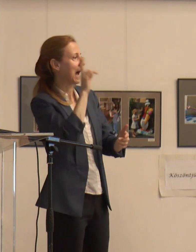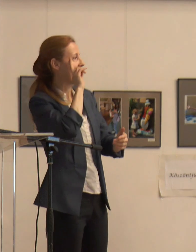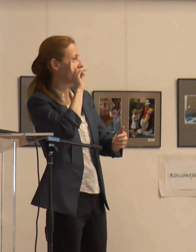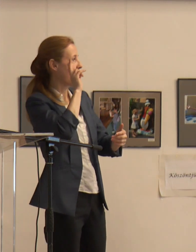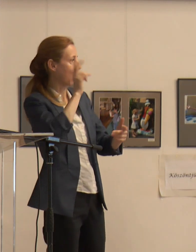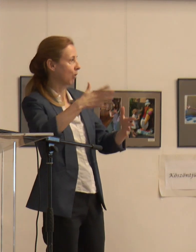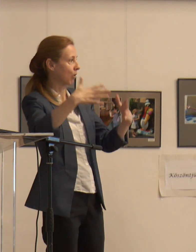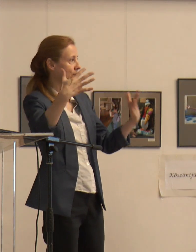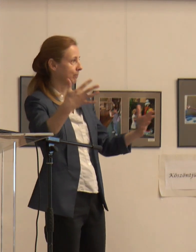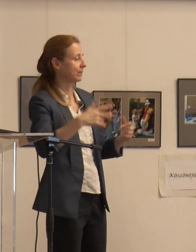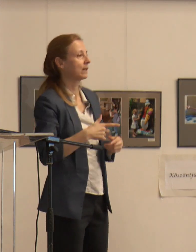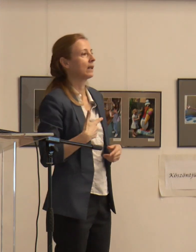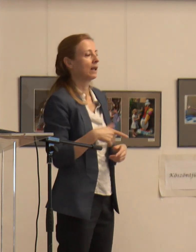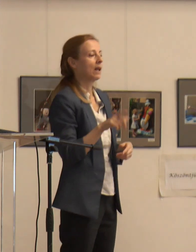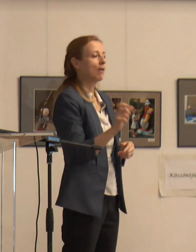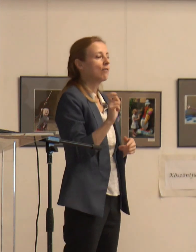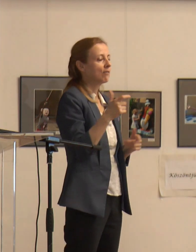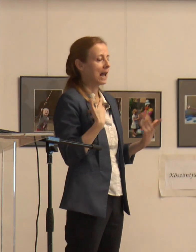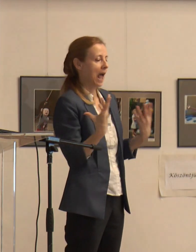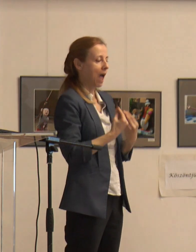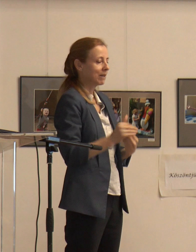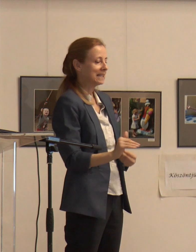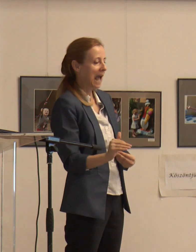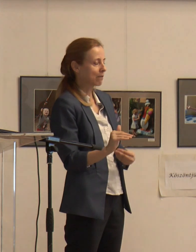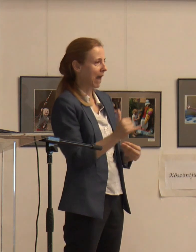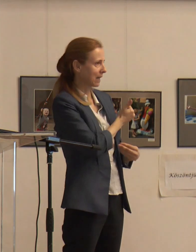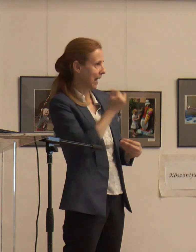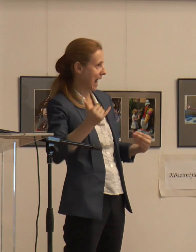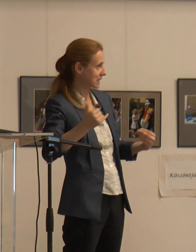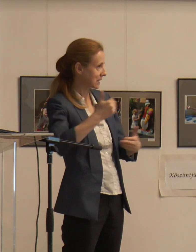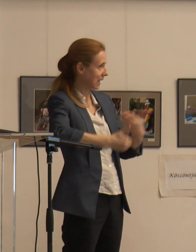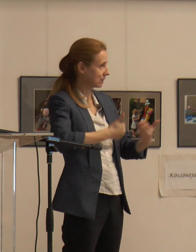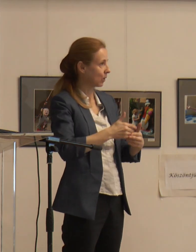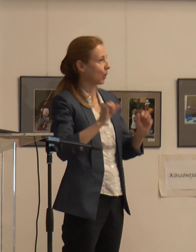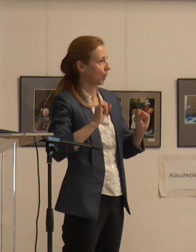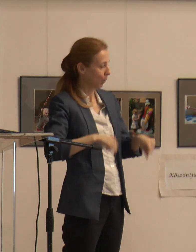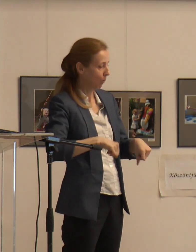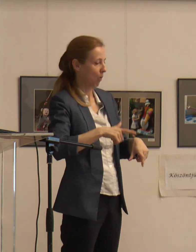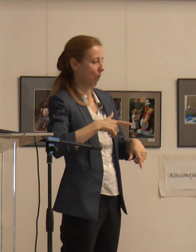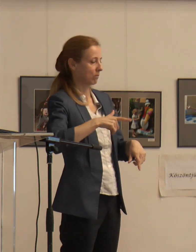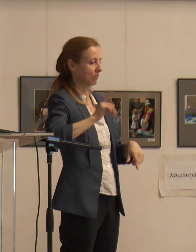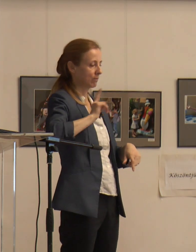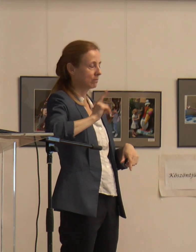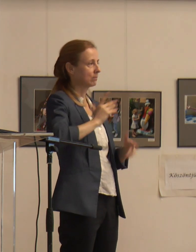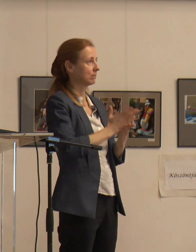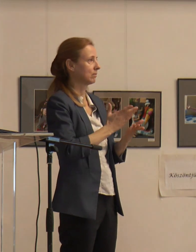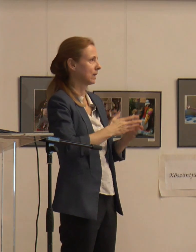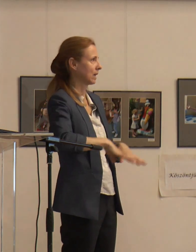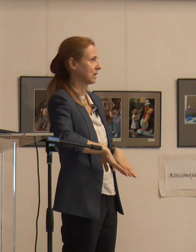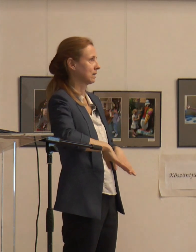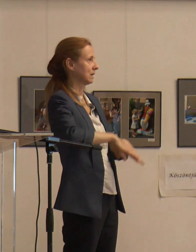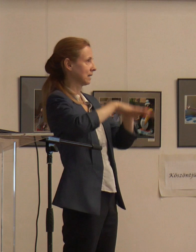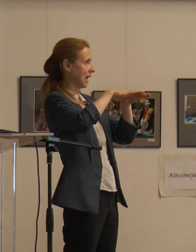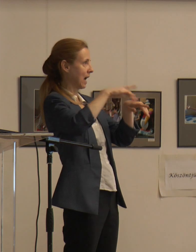fölöttem. Vele töltöttem a gyermekesztendőket, komoly fiúvalék. Míg társim,